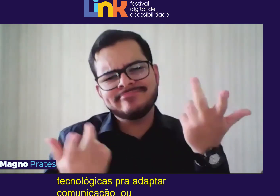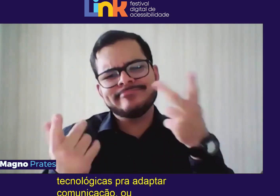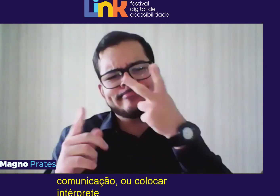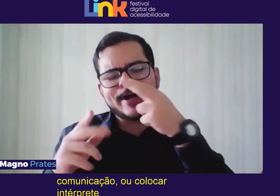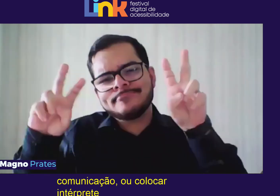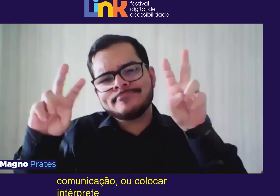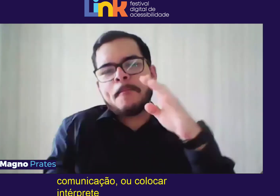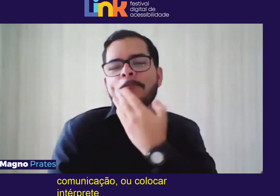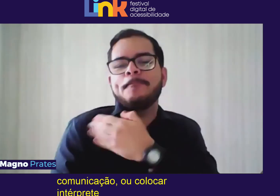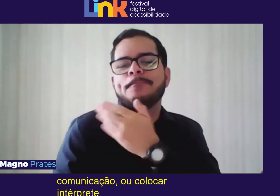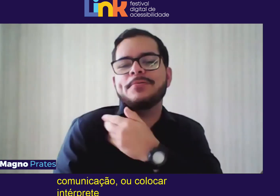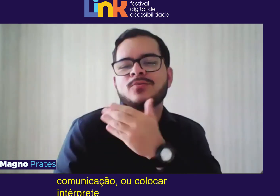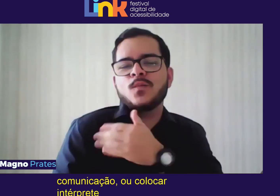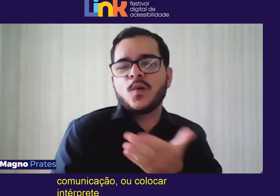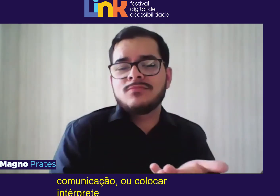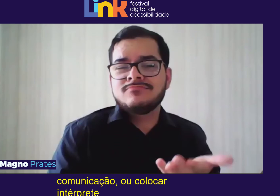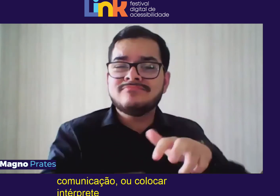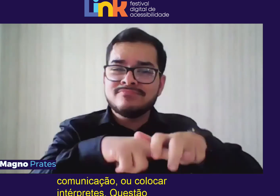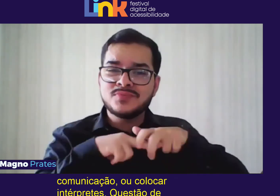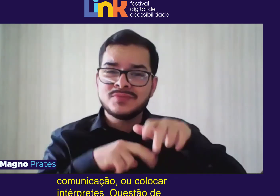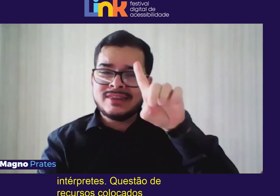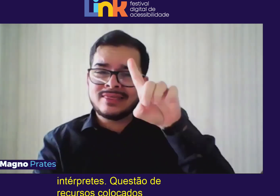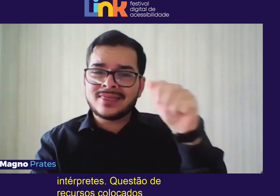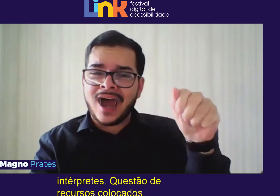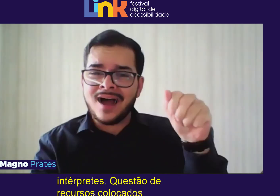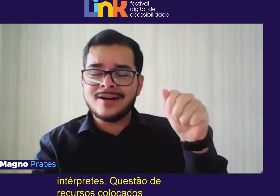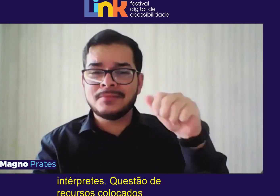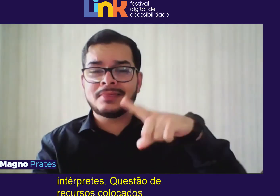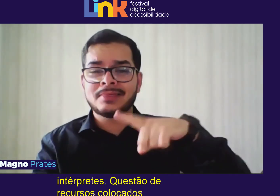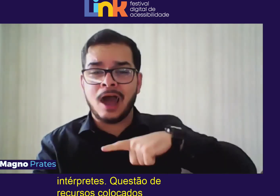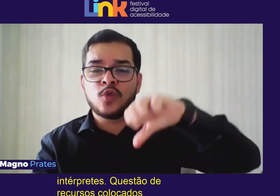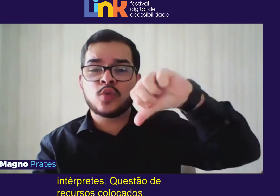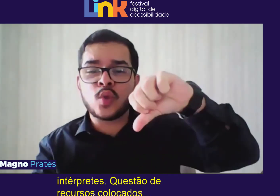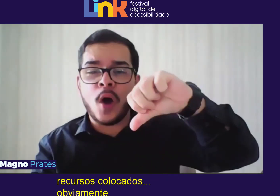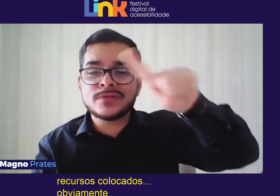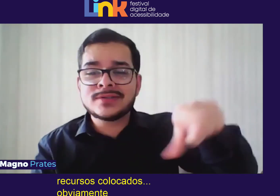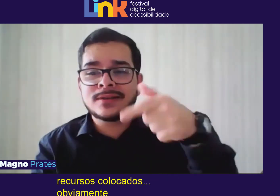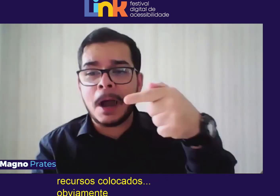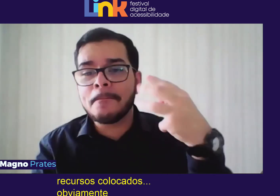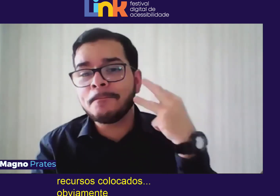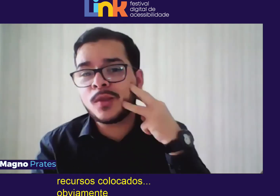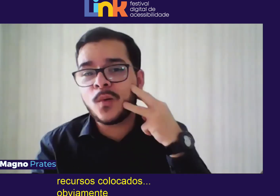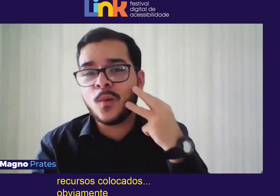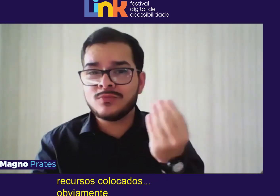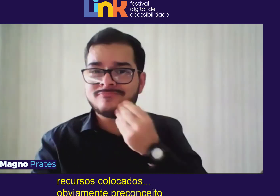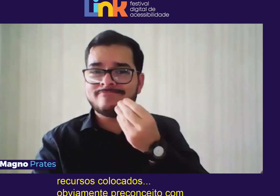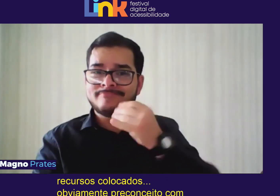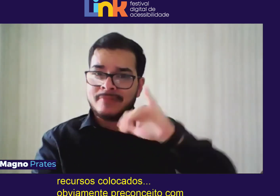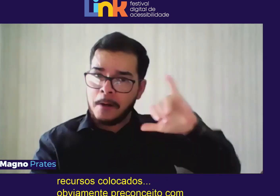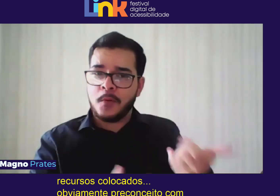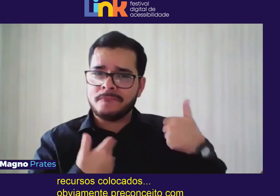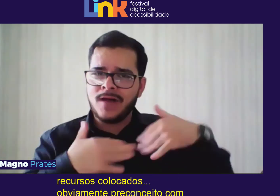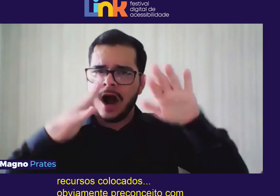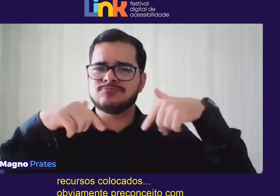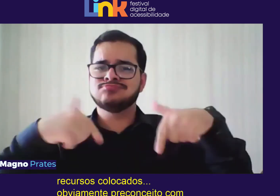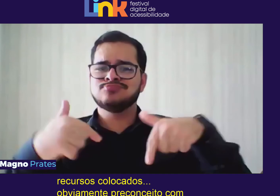colocados. Mas, obviamente, eles têm um preconceito com esses surdos que são sinalizados. Eles preferem muito mais surdos que